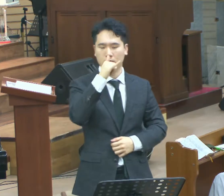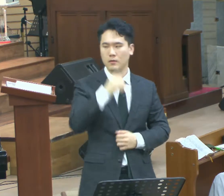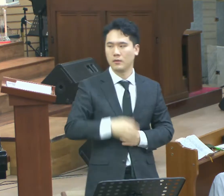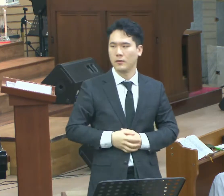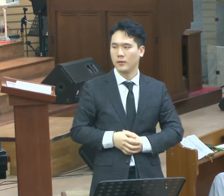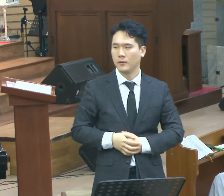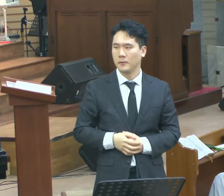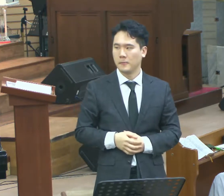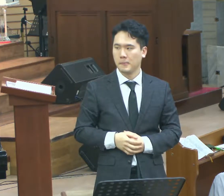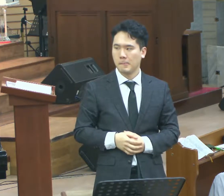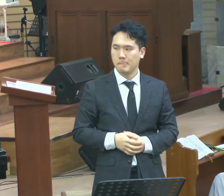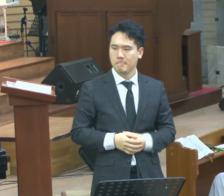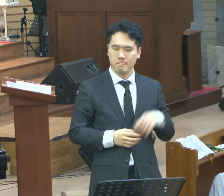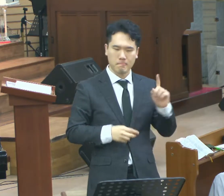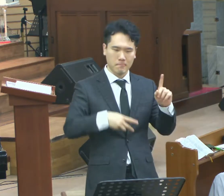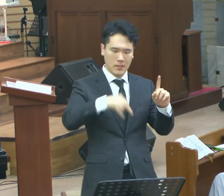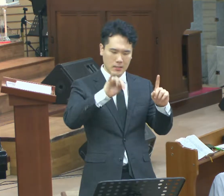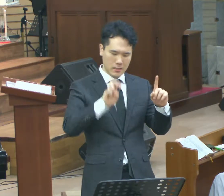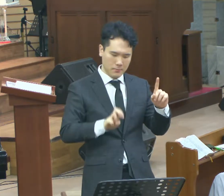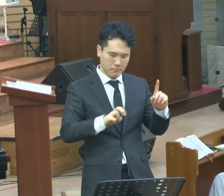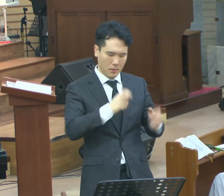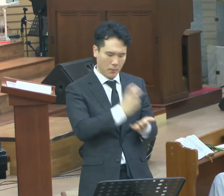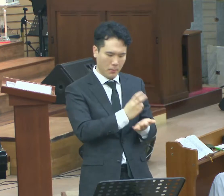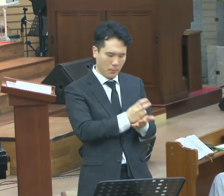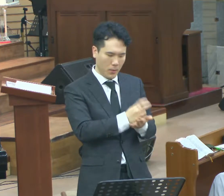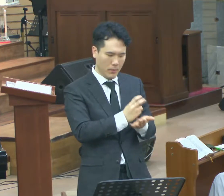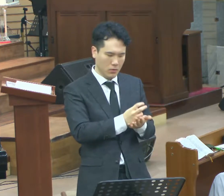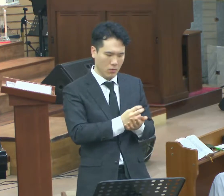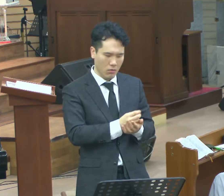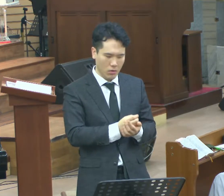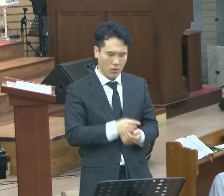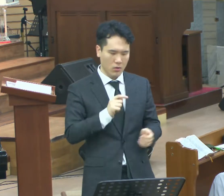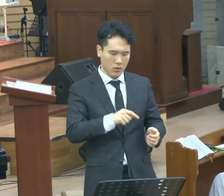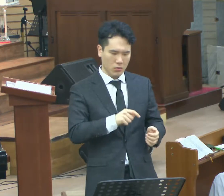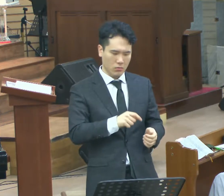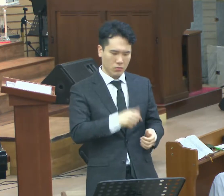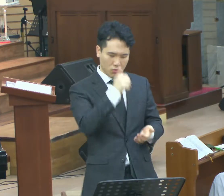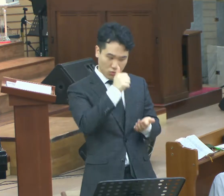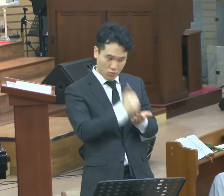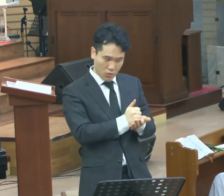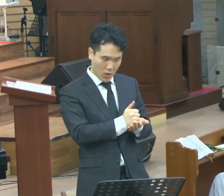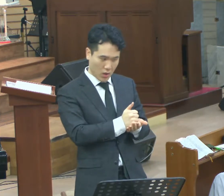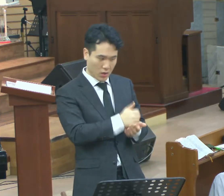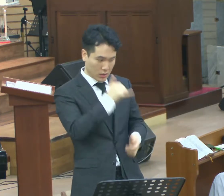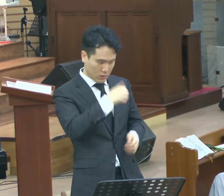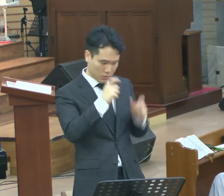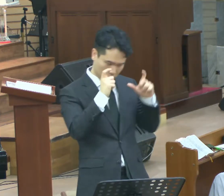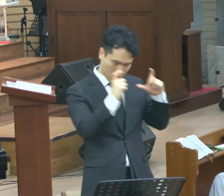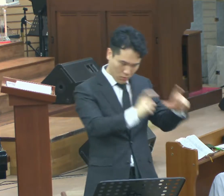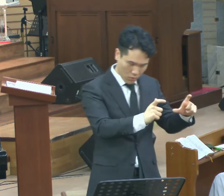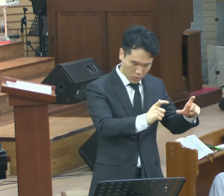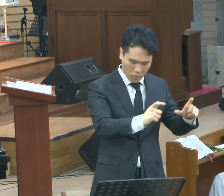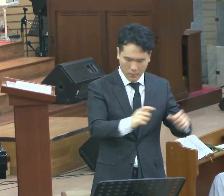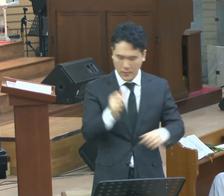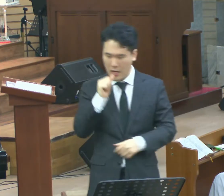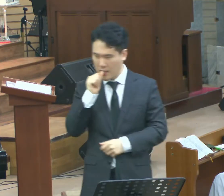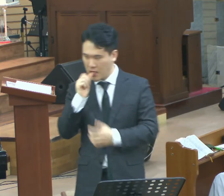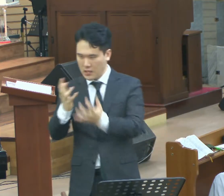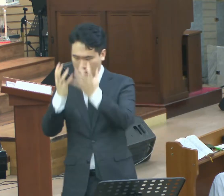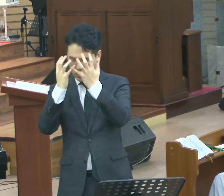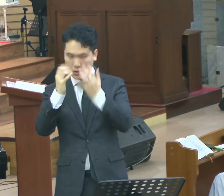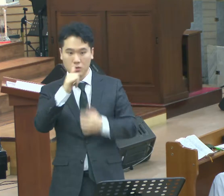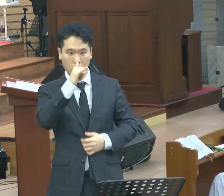말이죠. 이게 왜 이런 현상이 일어나냐 하면 법조문이라는 거는요, 항상